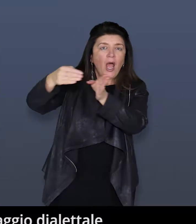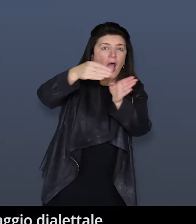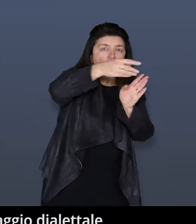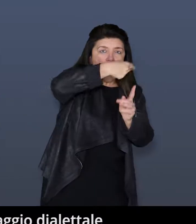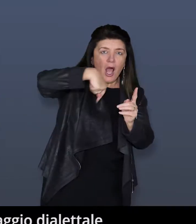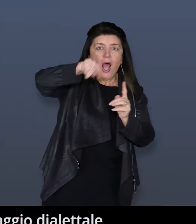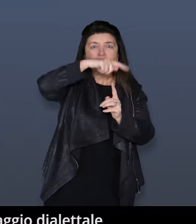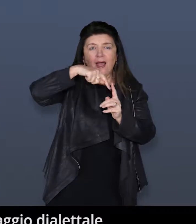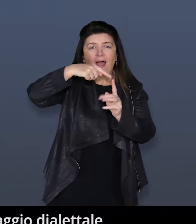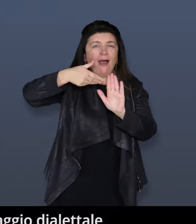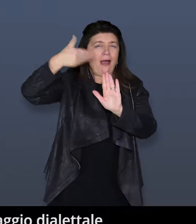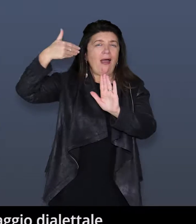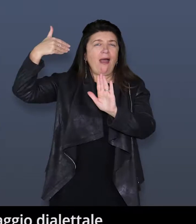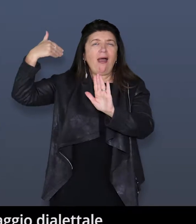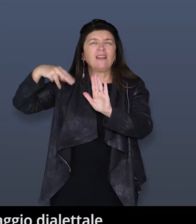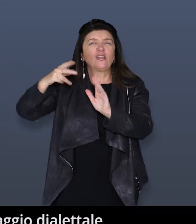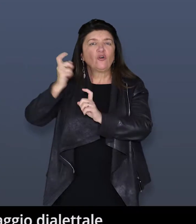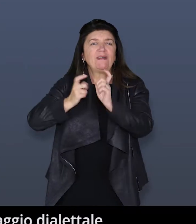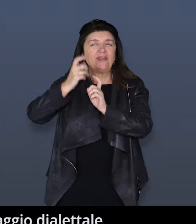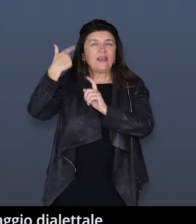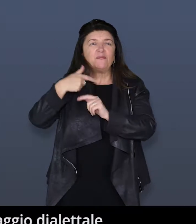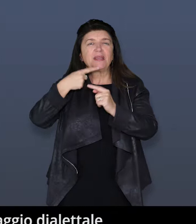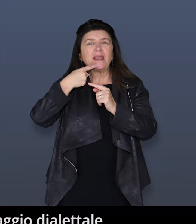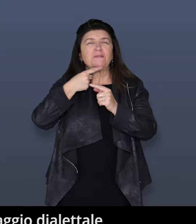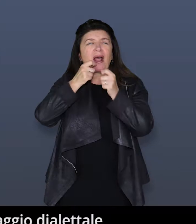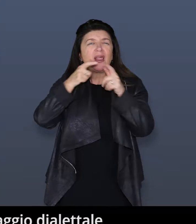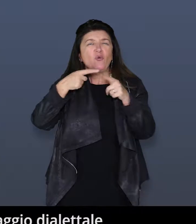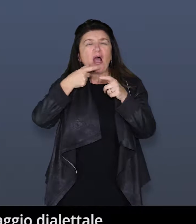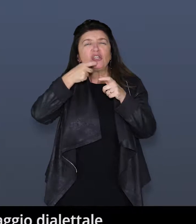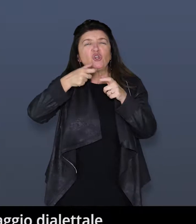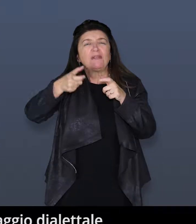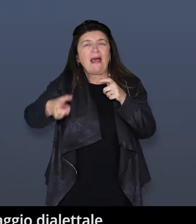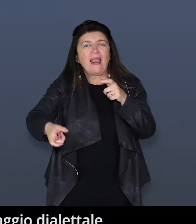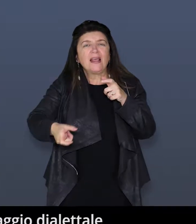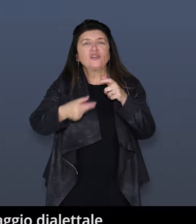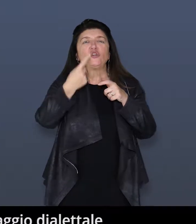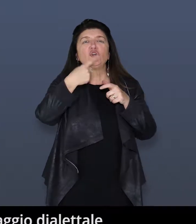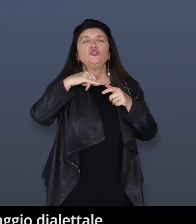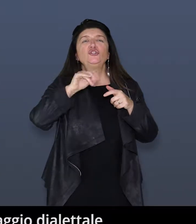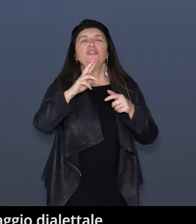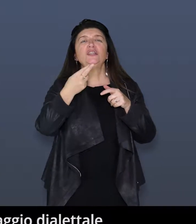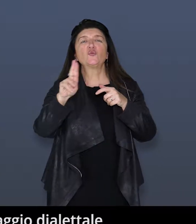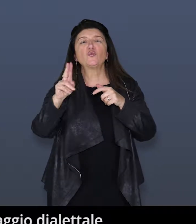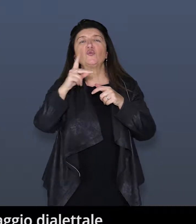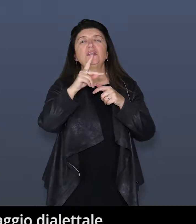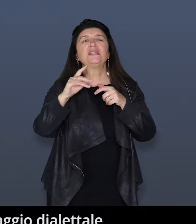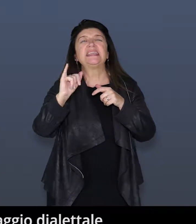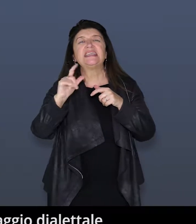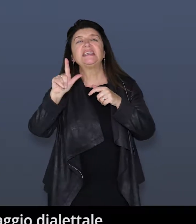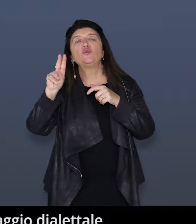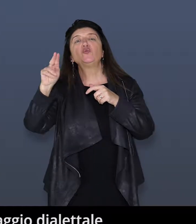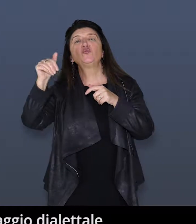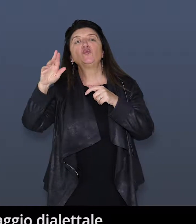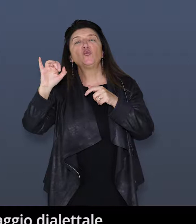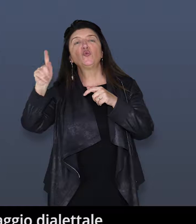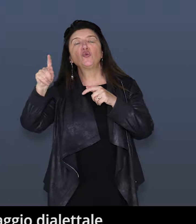la quale è denominata nel linguaggio dialettale Giru Tilumuru, giro delle mura.